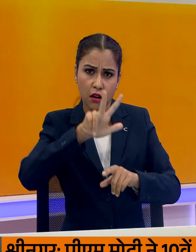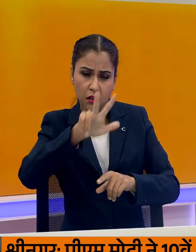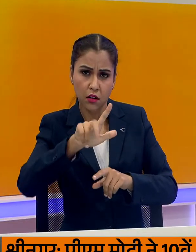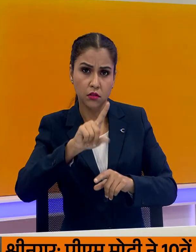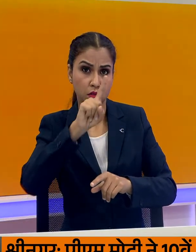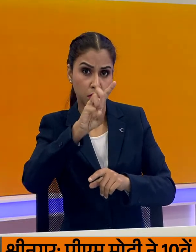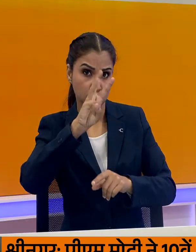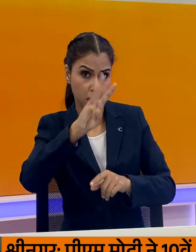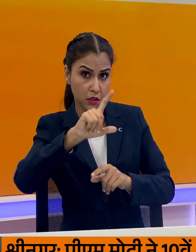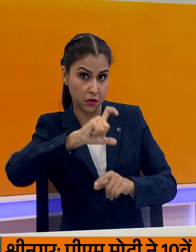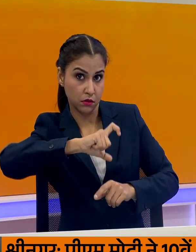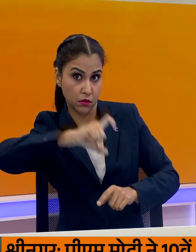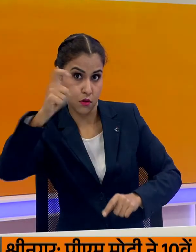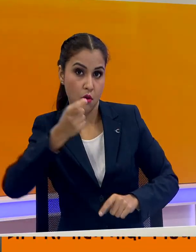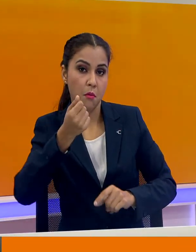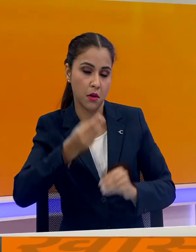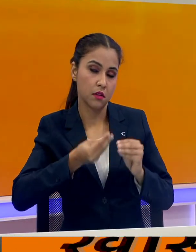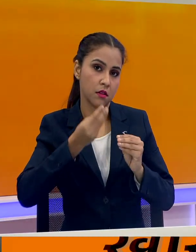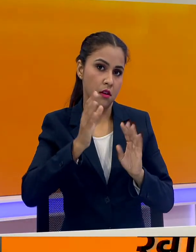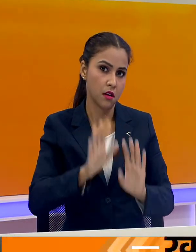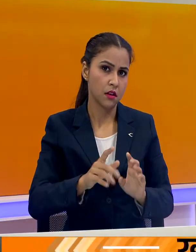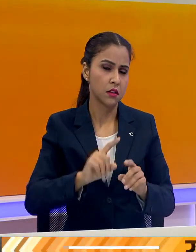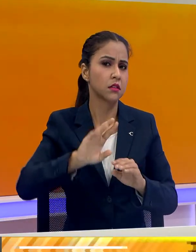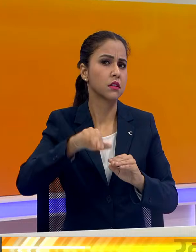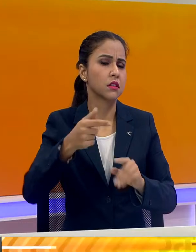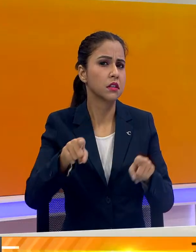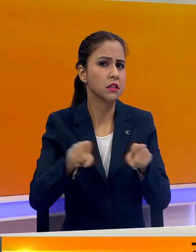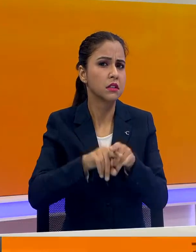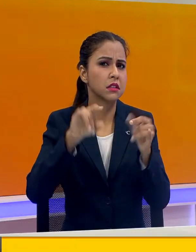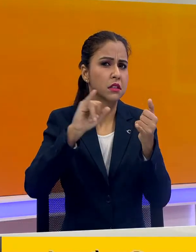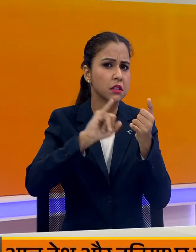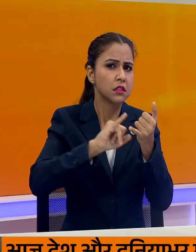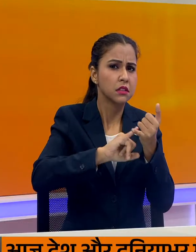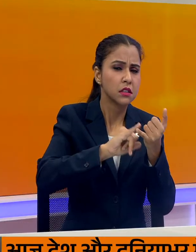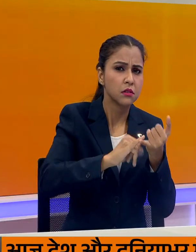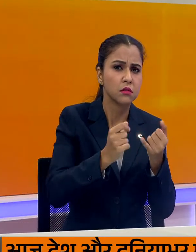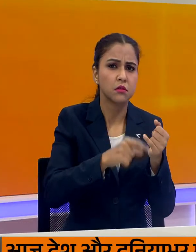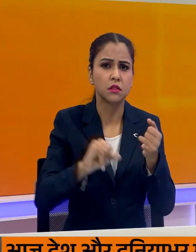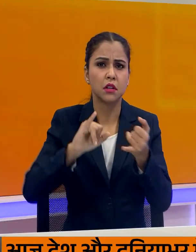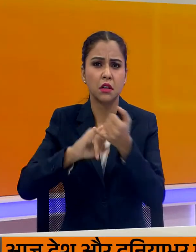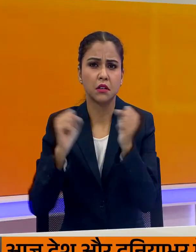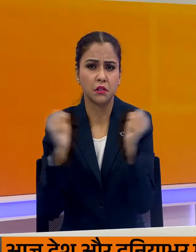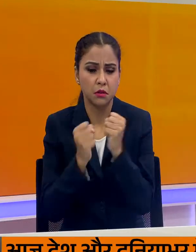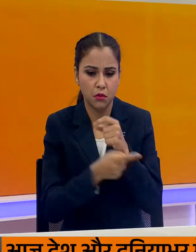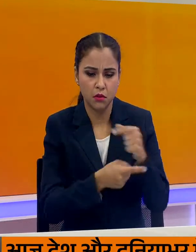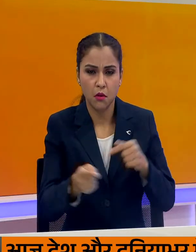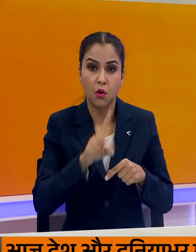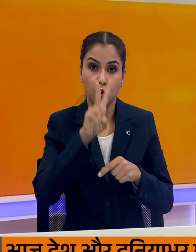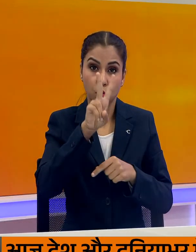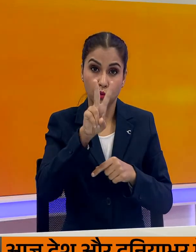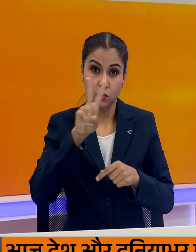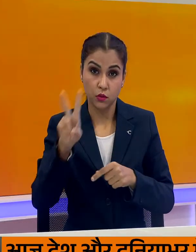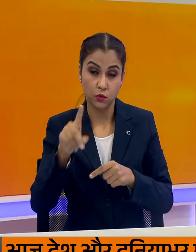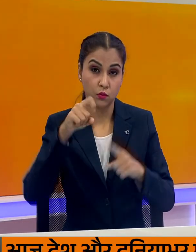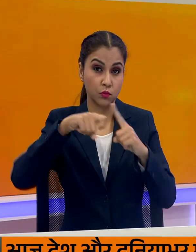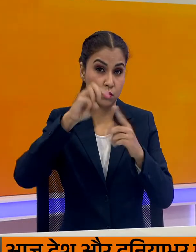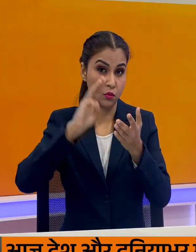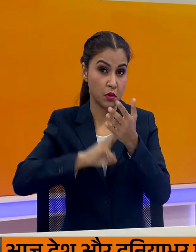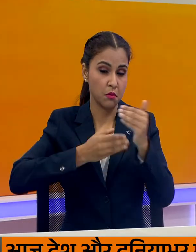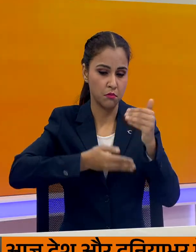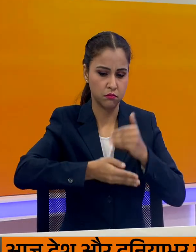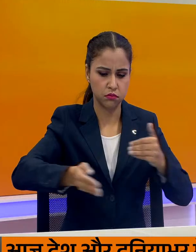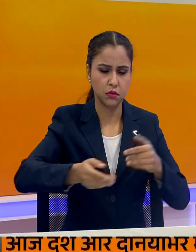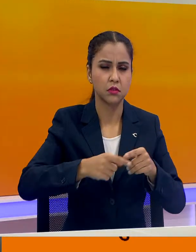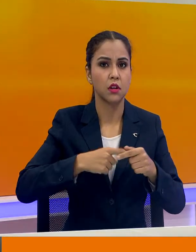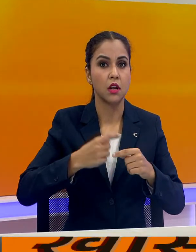है। इसके तहत सतलुज से शिमला तक कुल 22 किलोमीटर की पेयजल लाइन बिछनी है, जिसके तहत शहर को